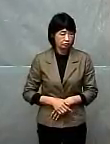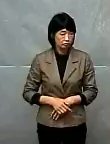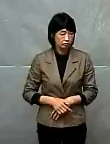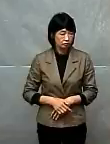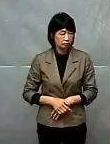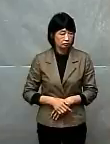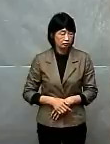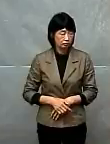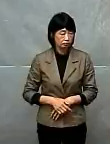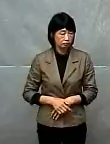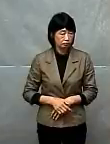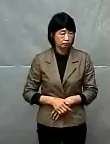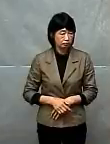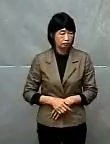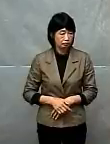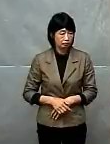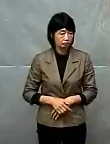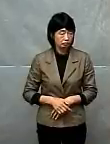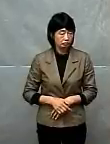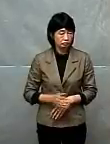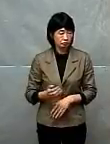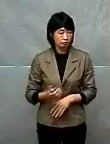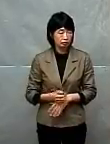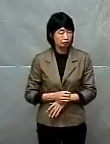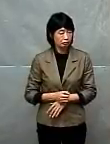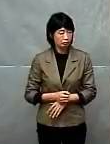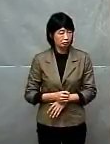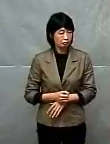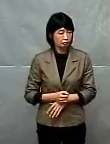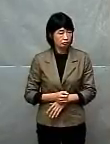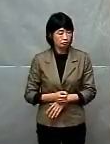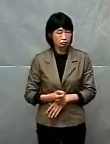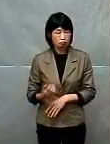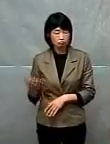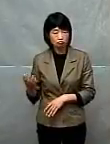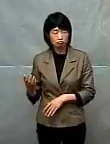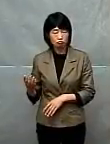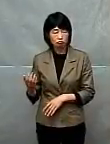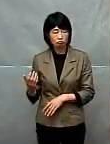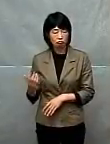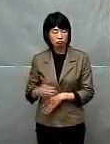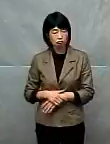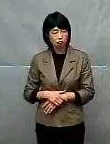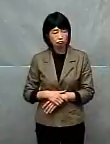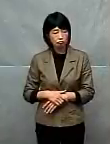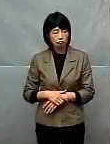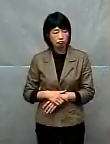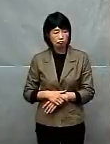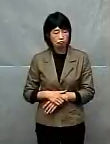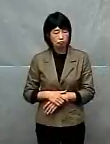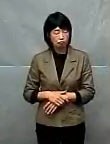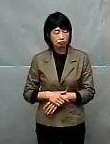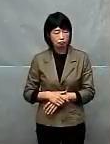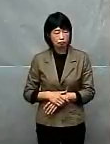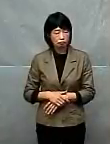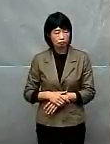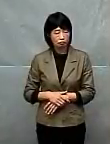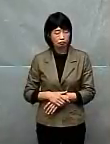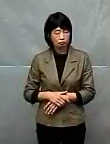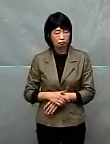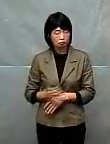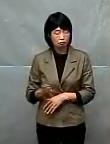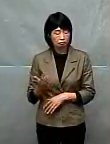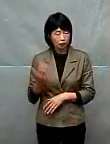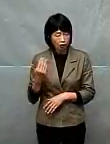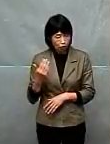職金の廃止をですね、公約の一つに掲げて初当選、13年のですね、2000名の時は当選後にです